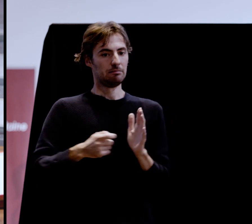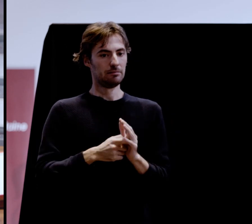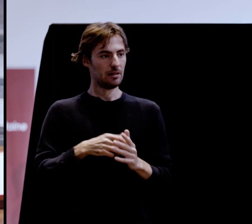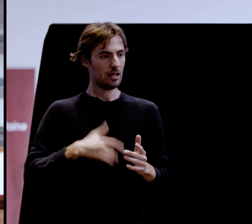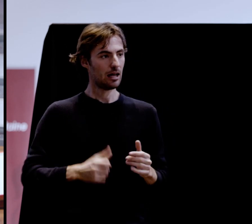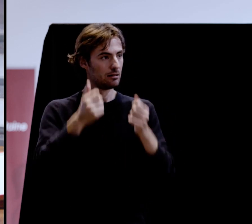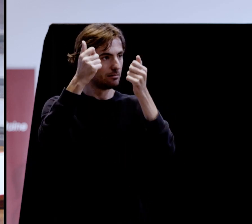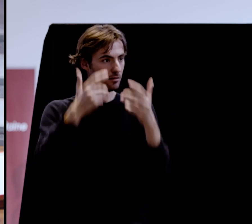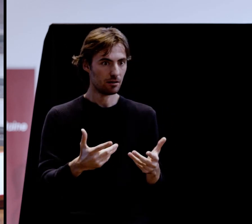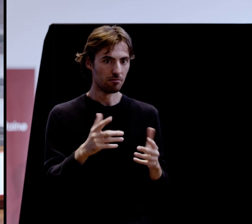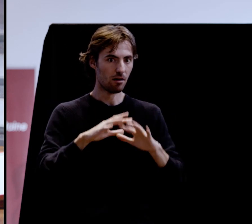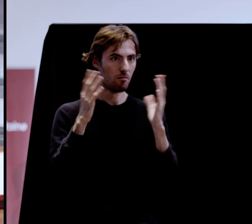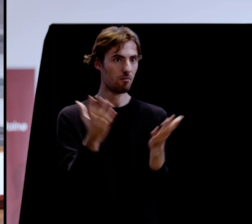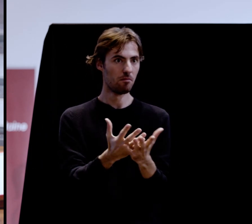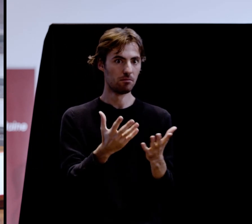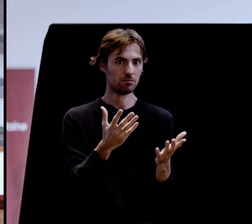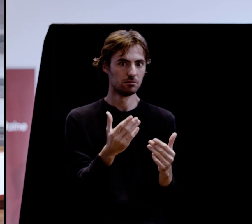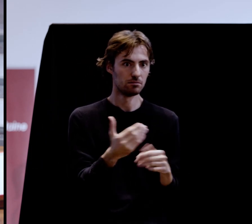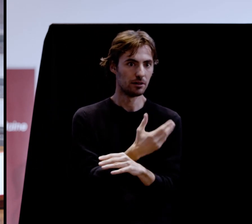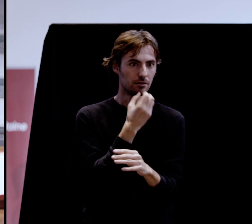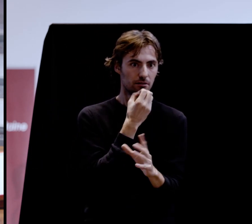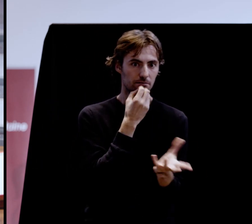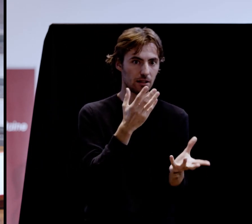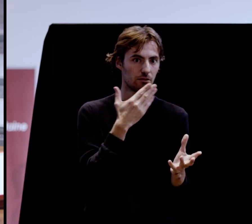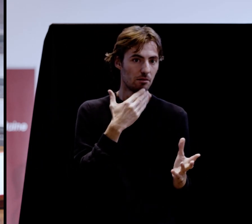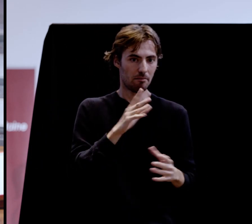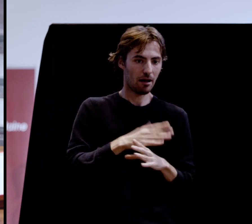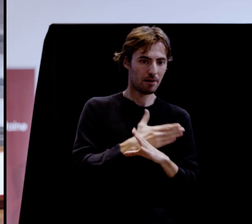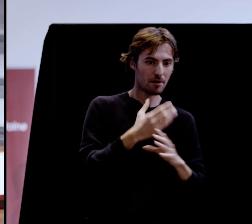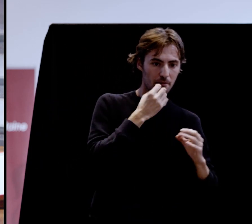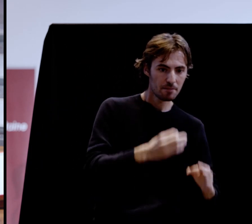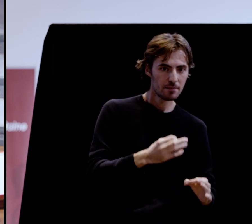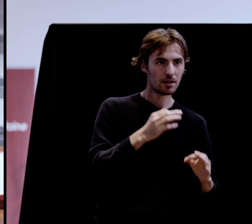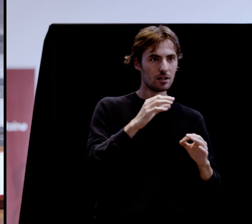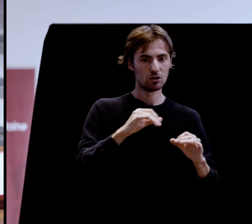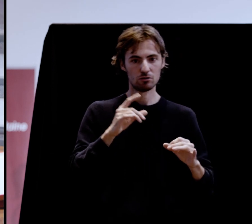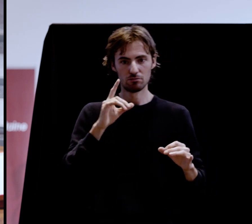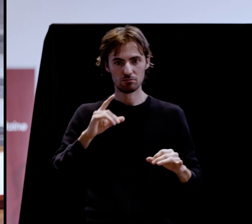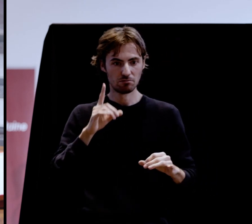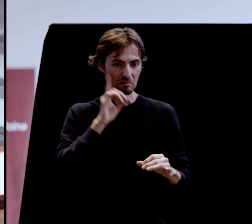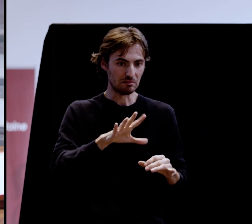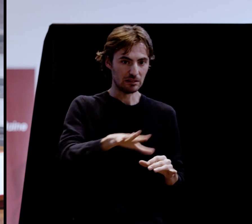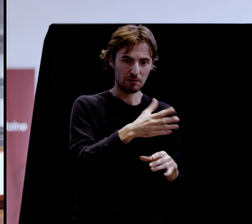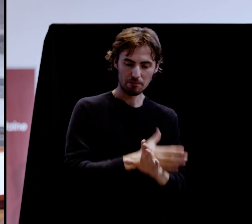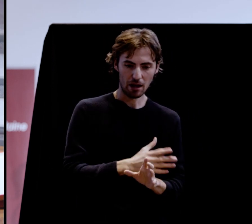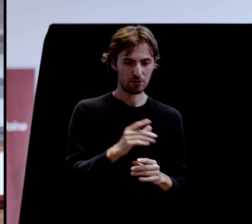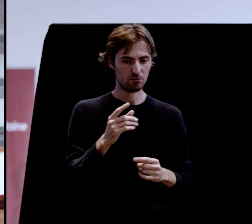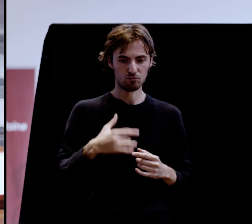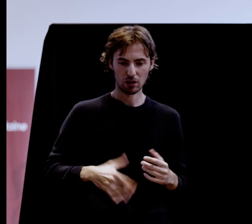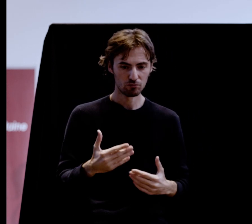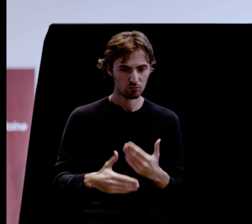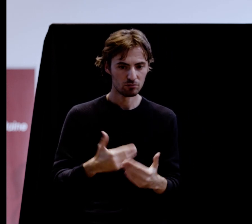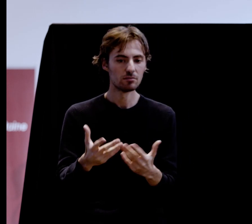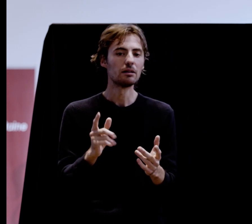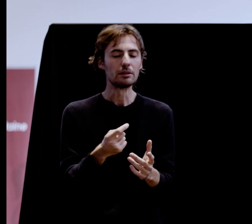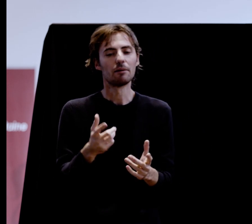bien et heureusement, parce qu'on s'est bien préparé, parce que les jeunes filles étaient prêtes, parce que ça roule. Et puis parfois, évidemment, c'est